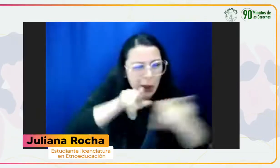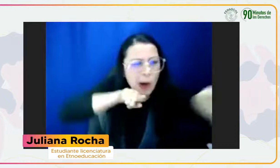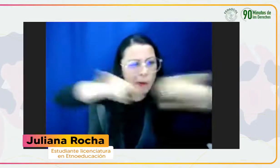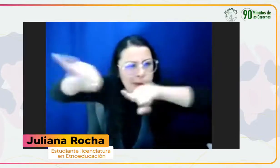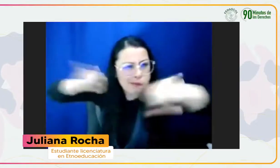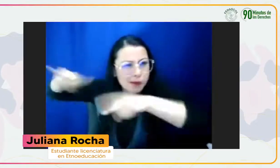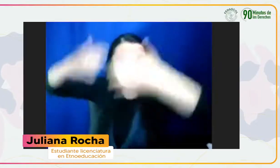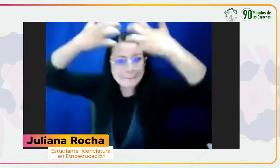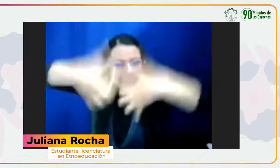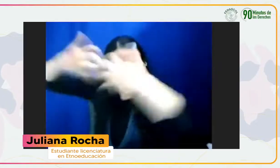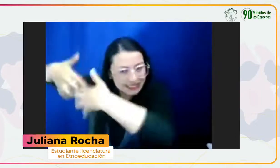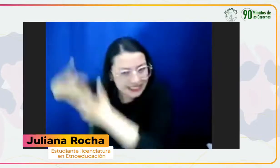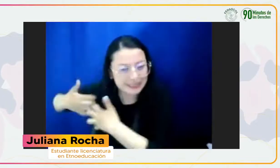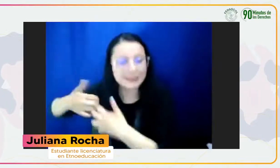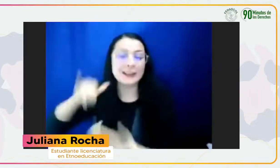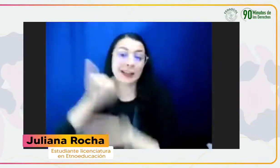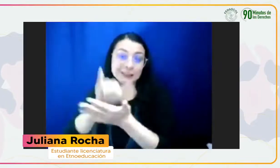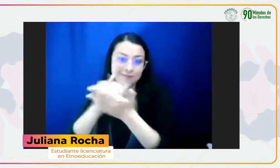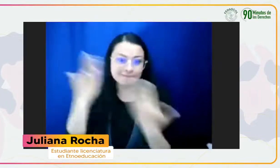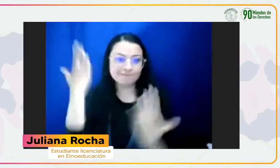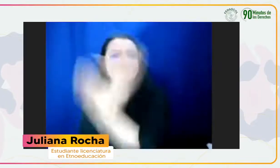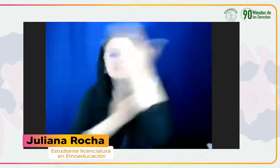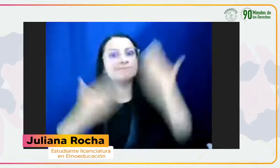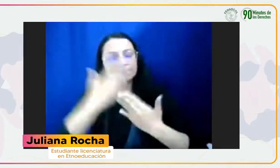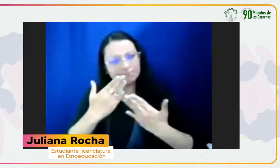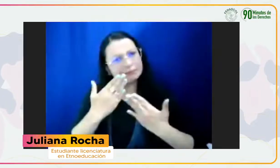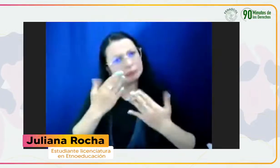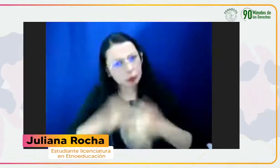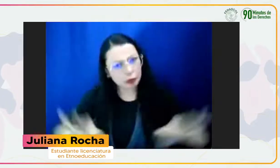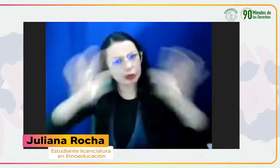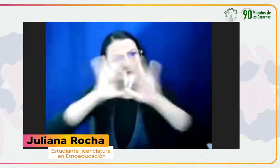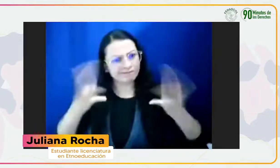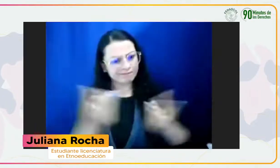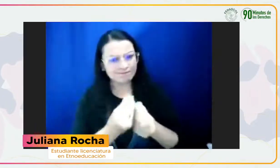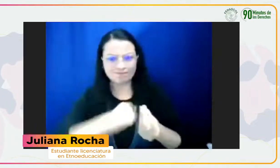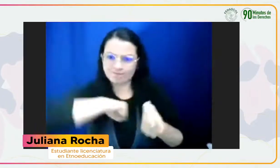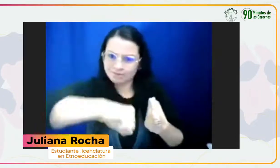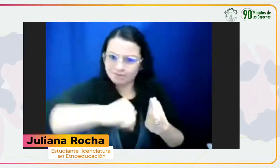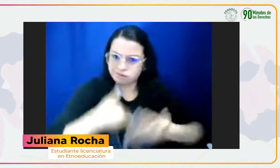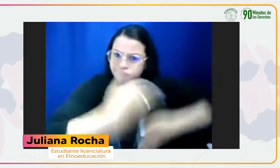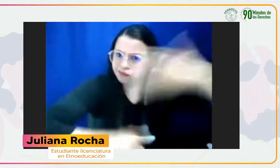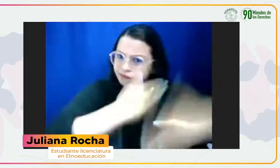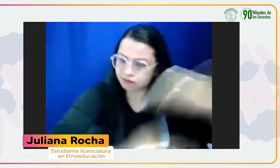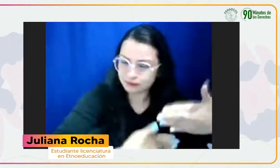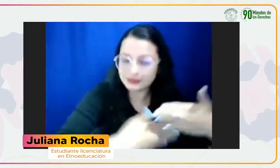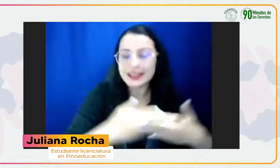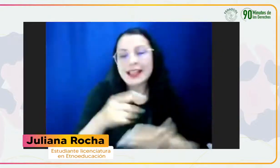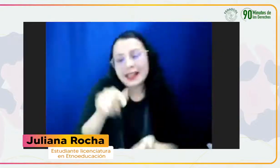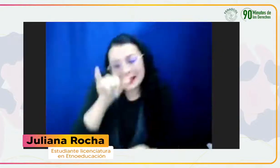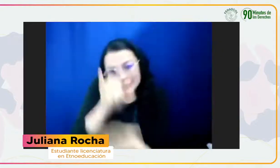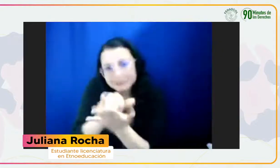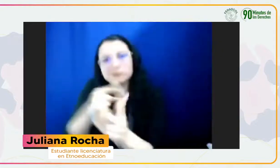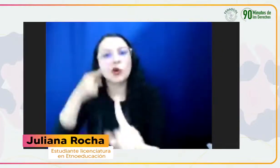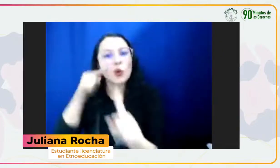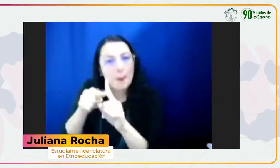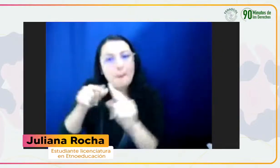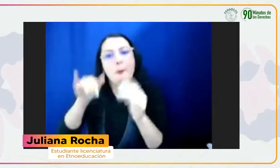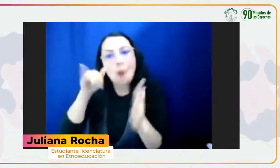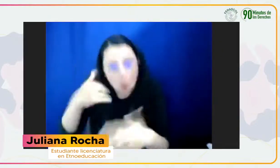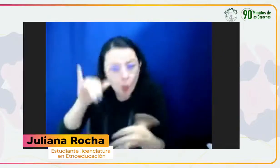bebé. No, entonces es importante que también las empresas analicen estos contextos y vean que también pues sigamos